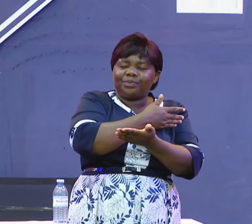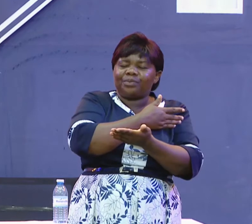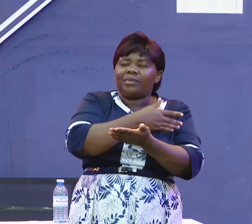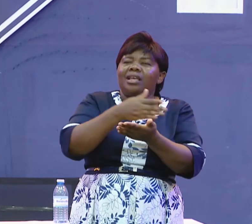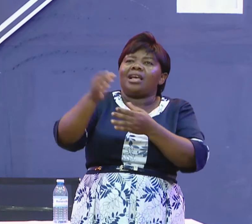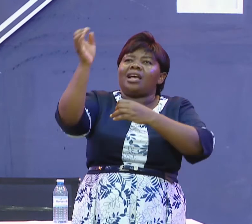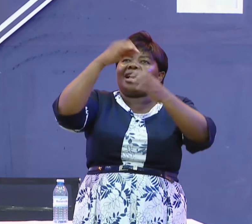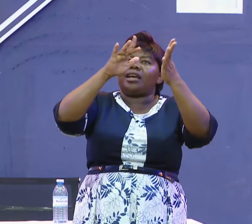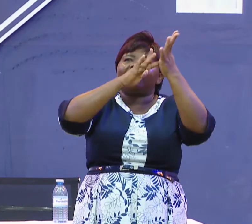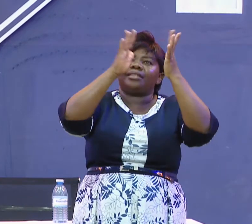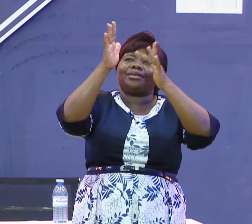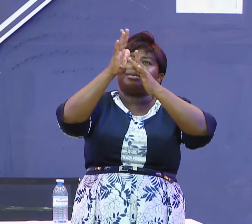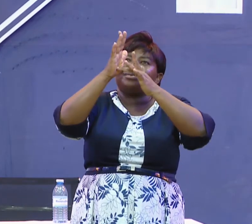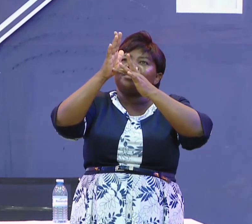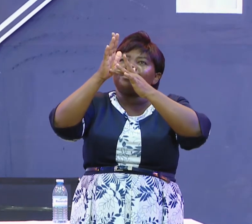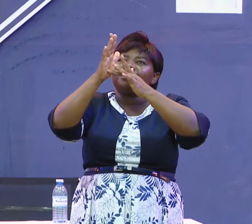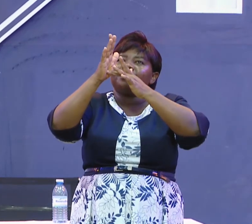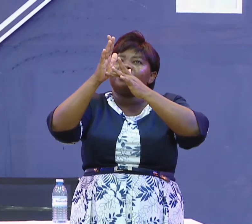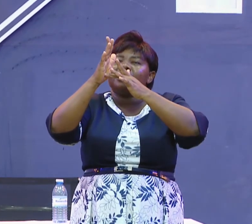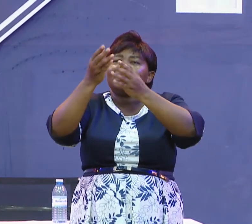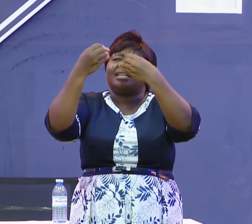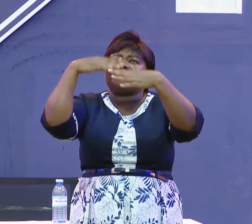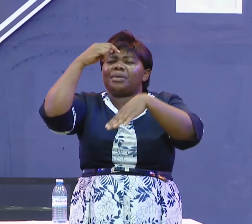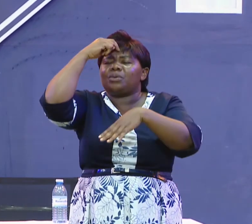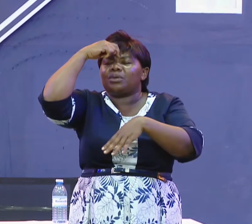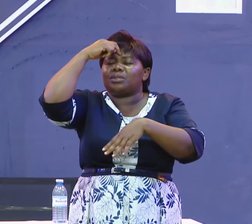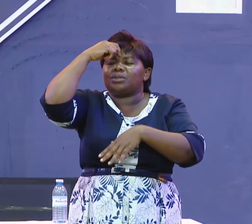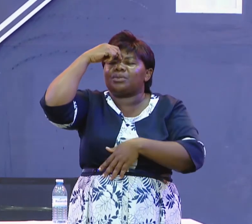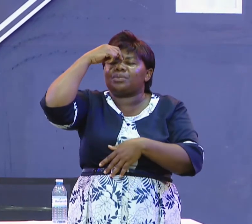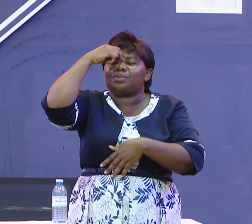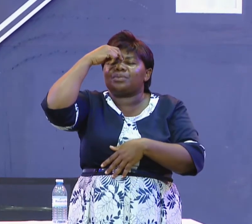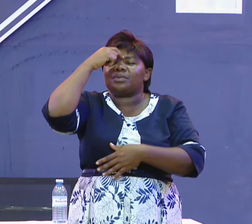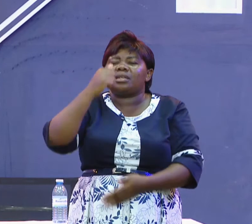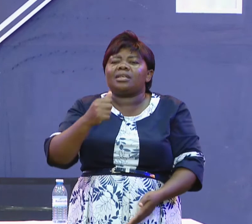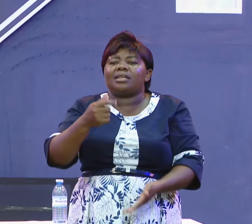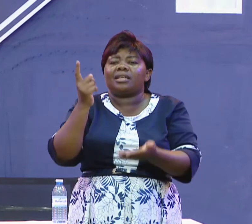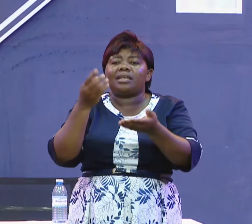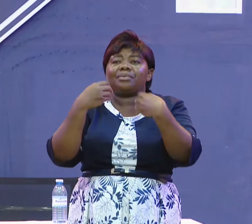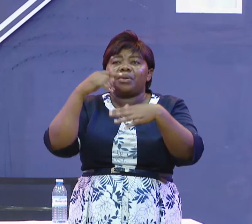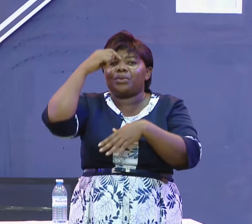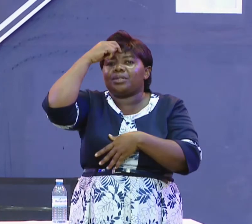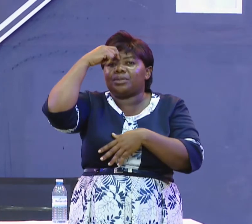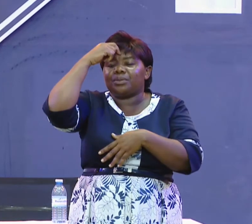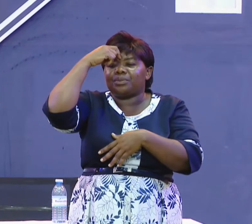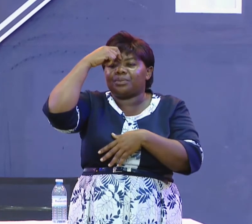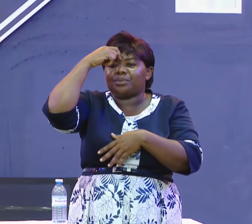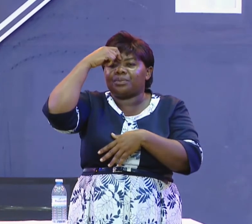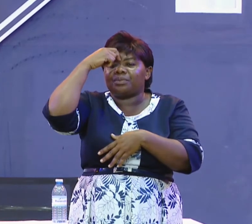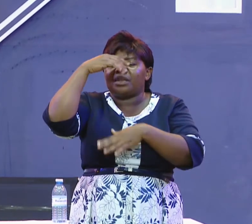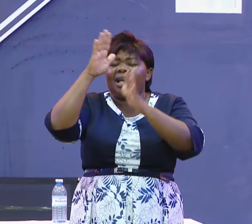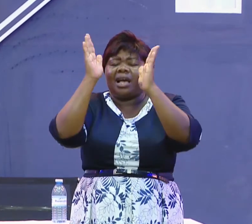Yeyambula. Ayi Yesu. Ayi Yesu. Ngeziwaza. Ngeziwaza. Ngeziwaza. Ngeziwaza.